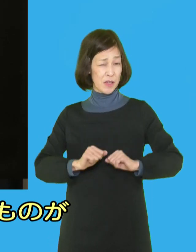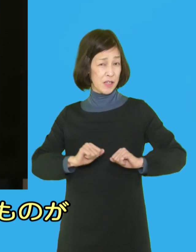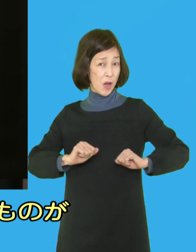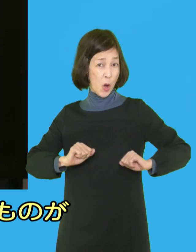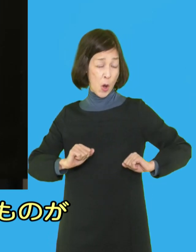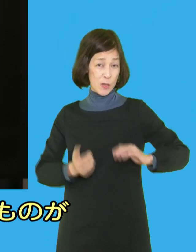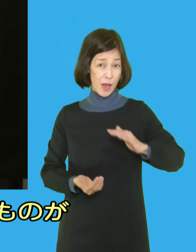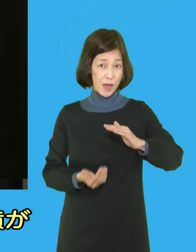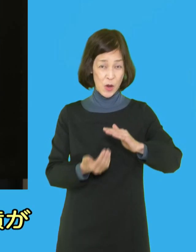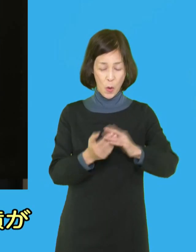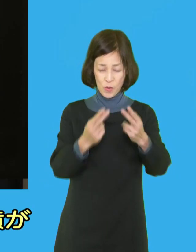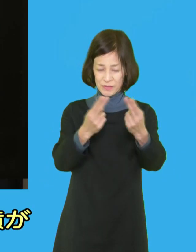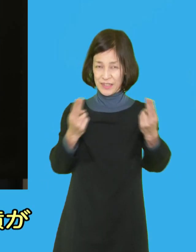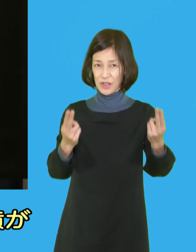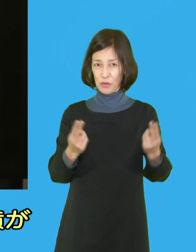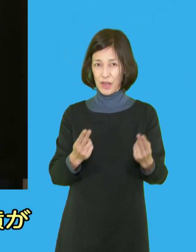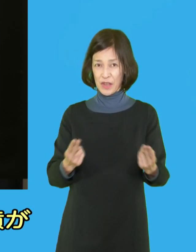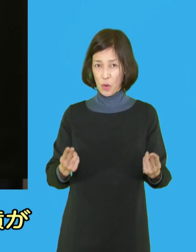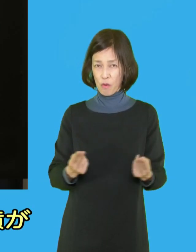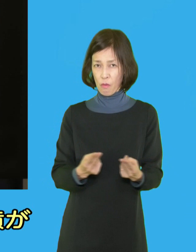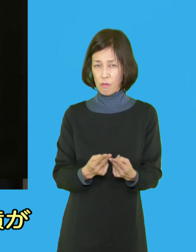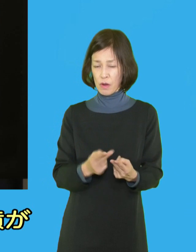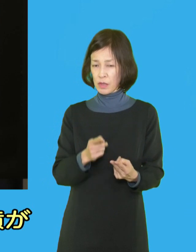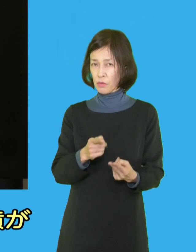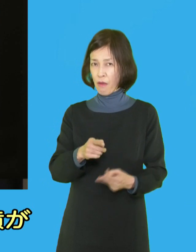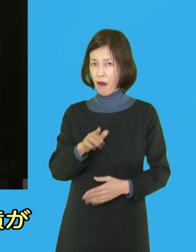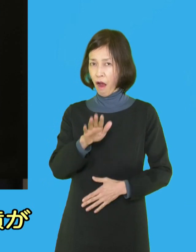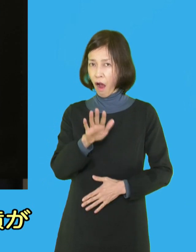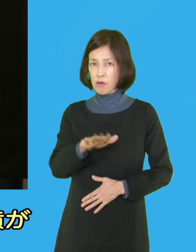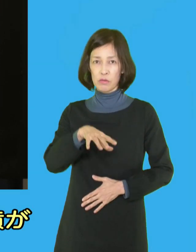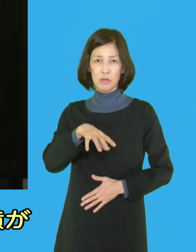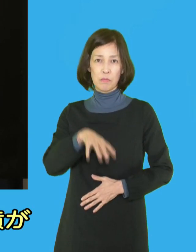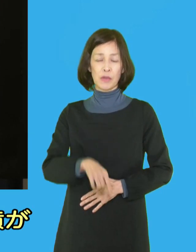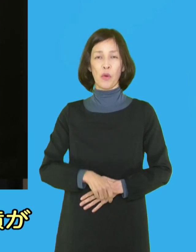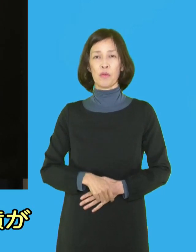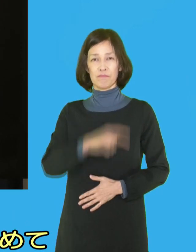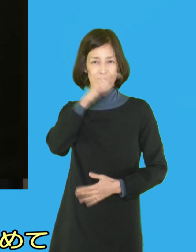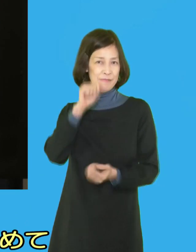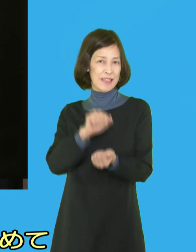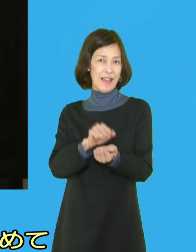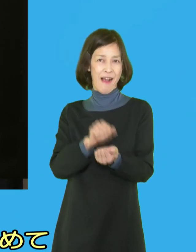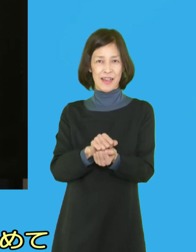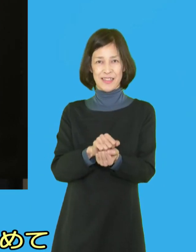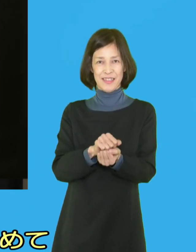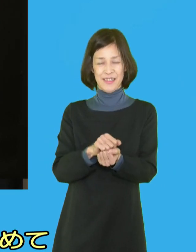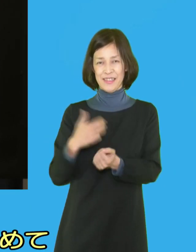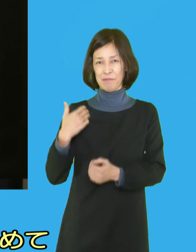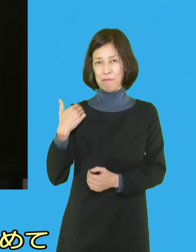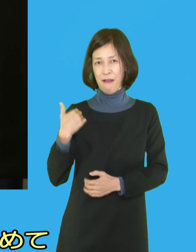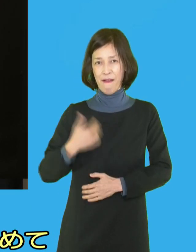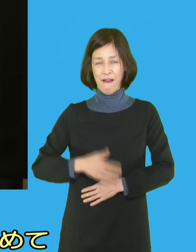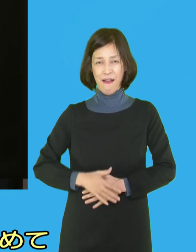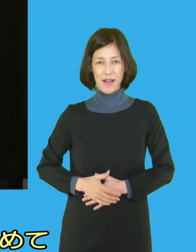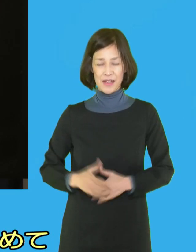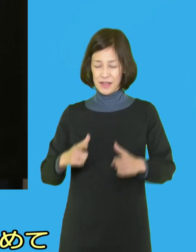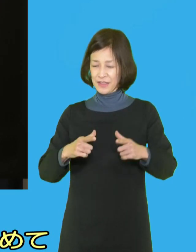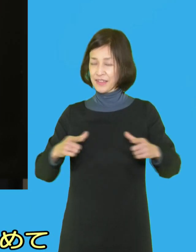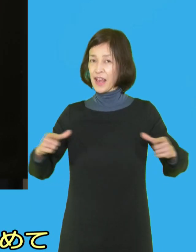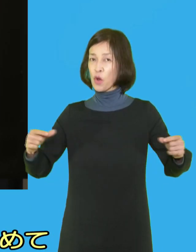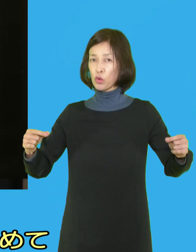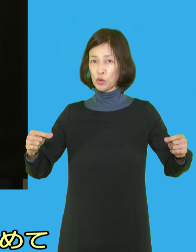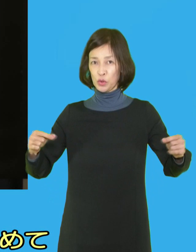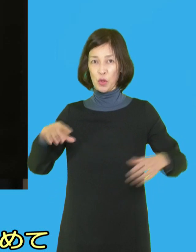天皇陵古墳なんですが、その仁徳天皇陵古墳が所在する堺として、ぜひ、全国の古